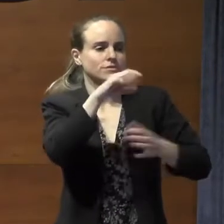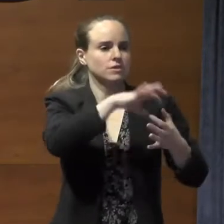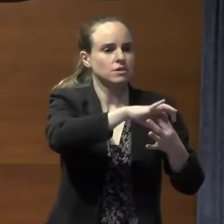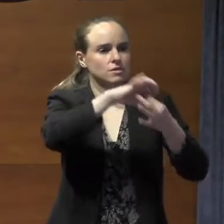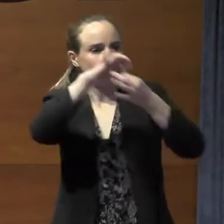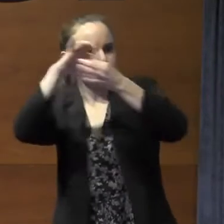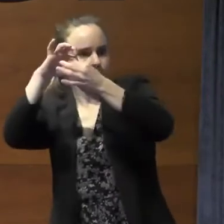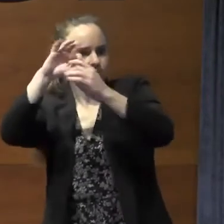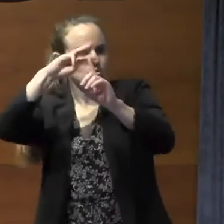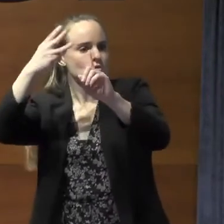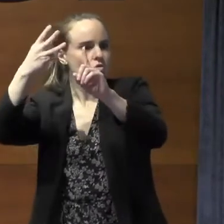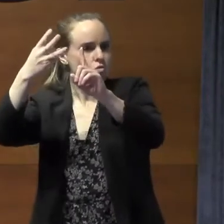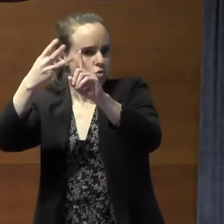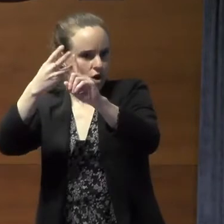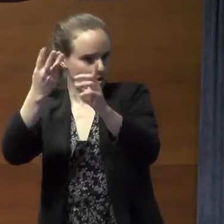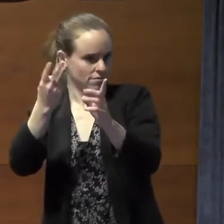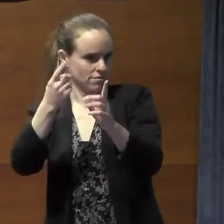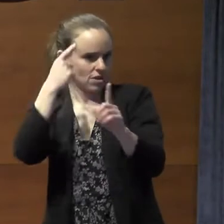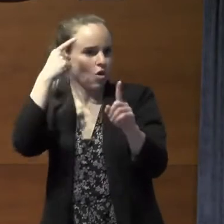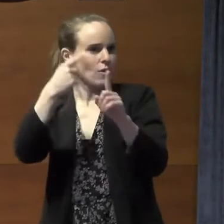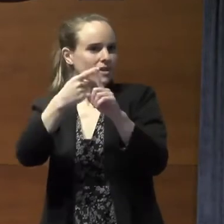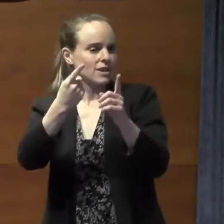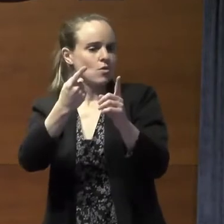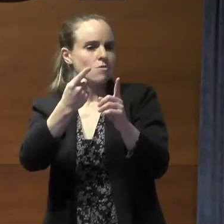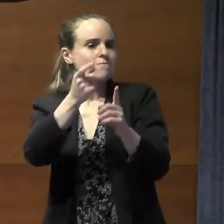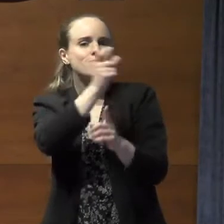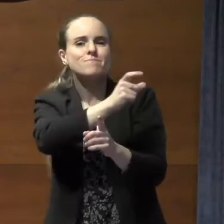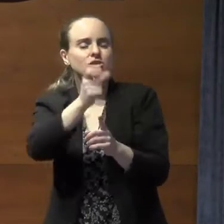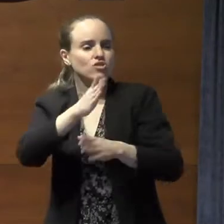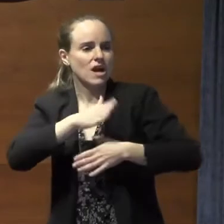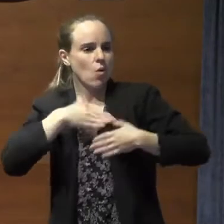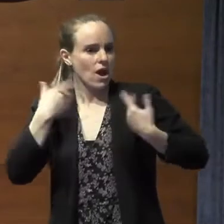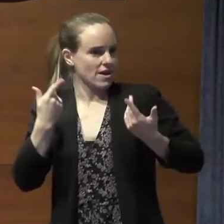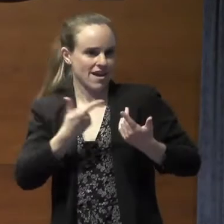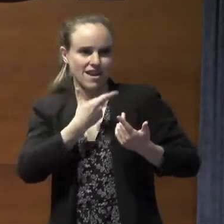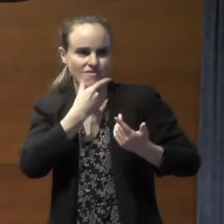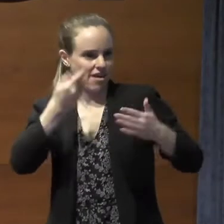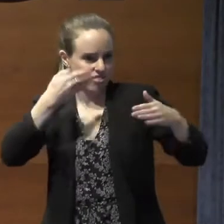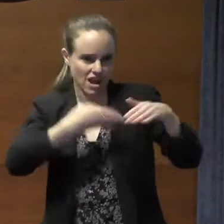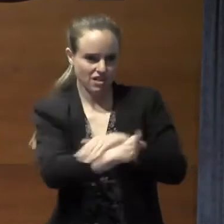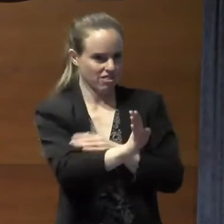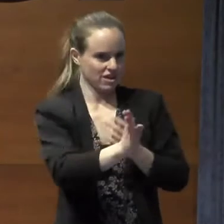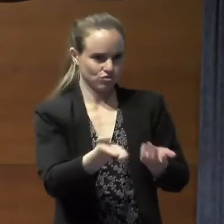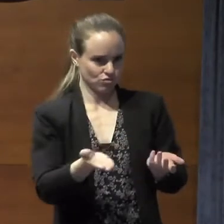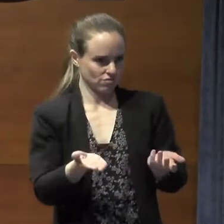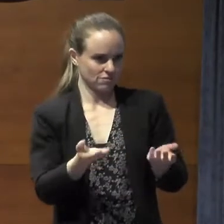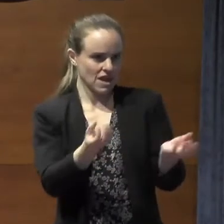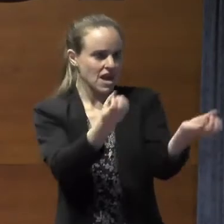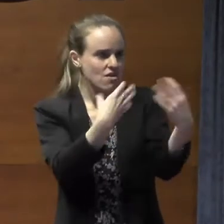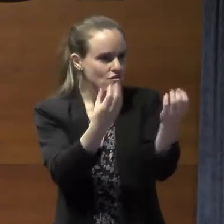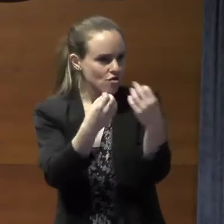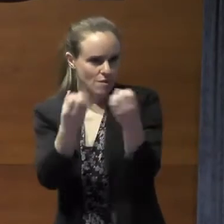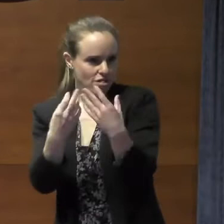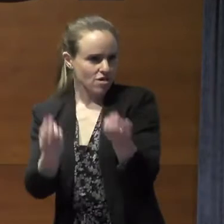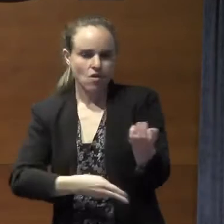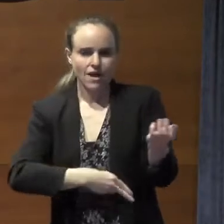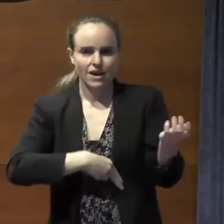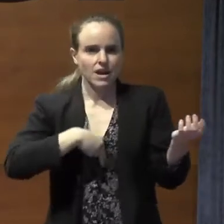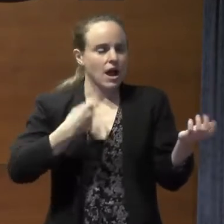muchos hipervínculos para poder acceder fácilmente a información